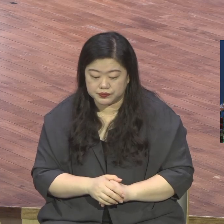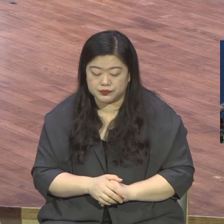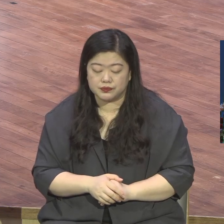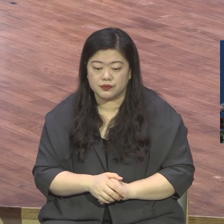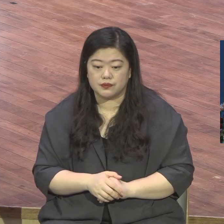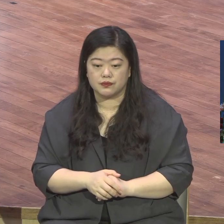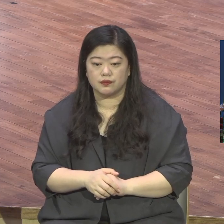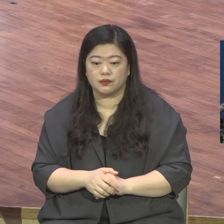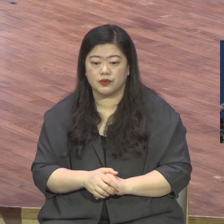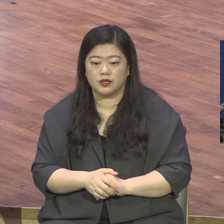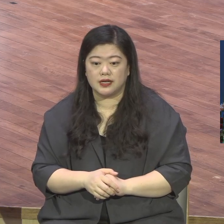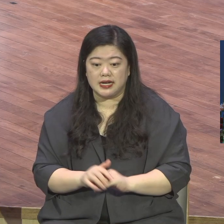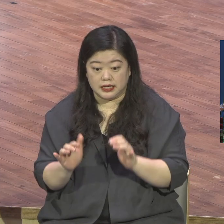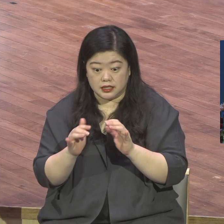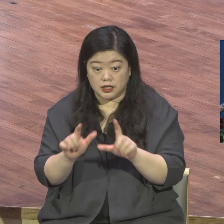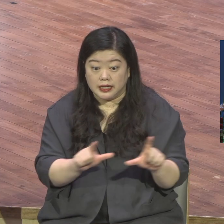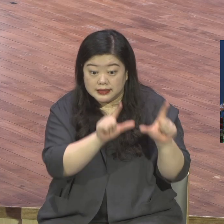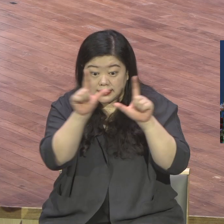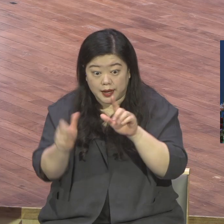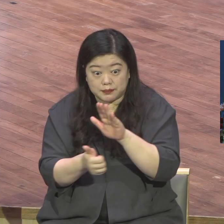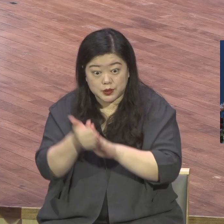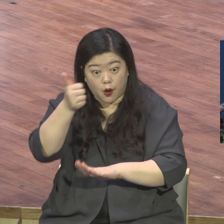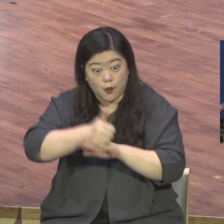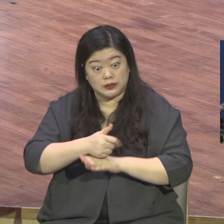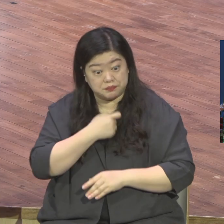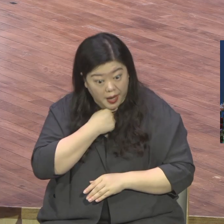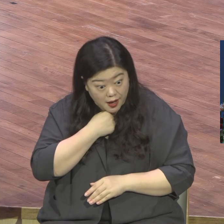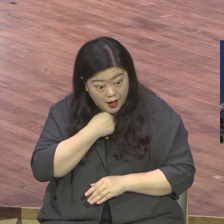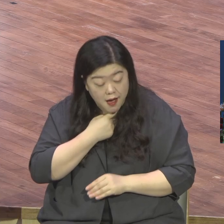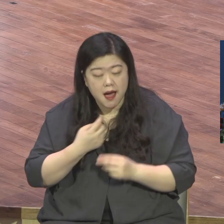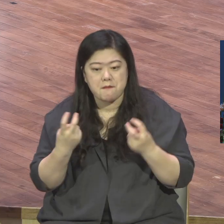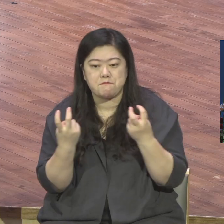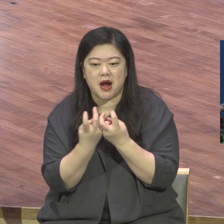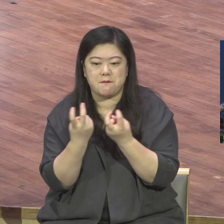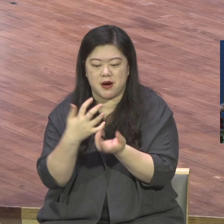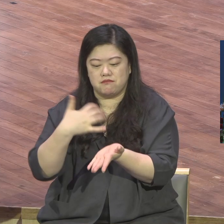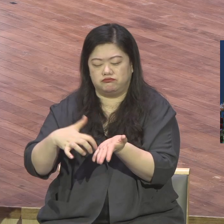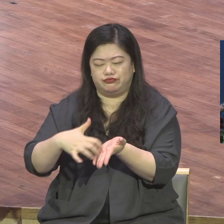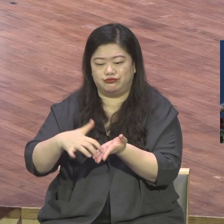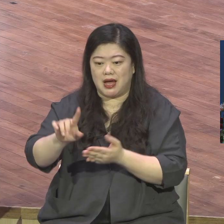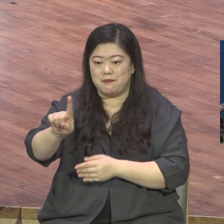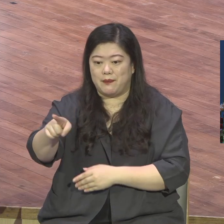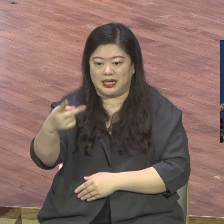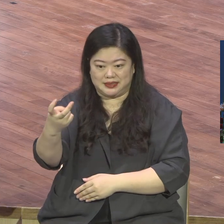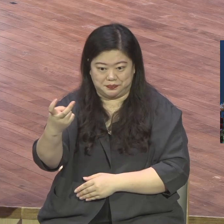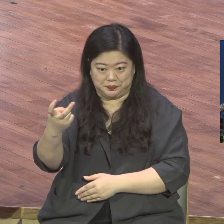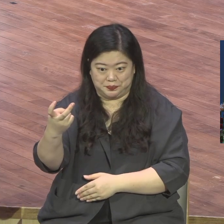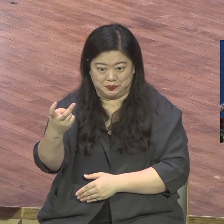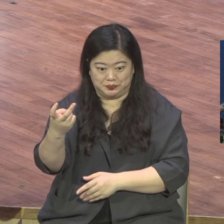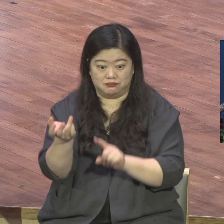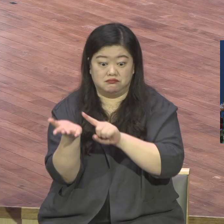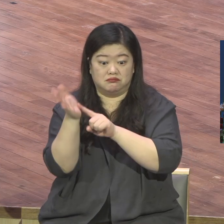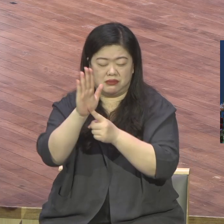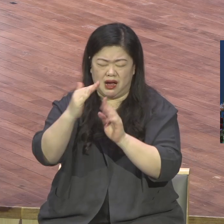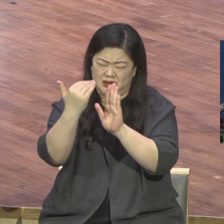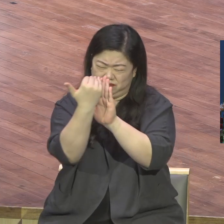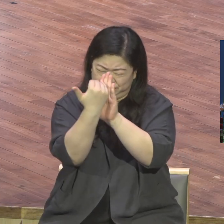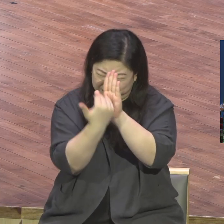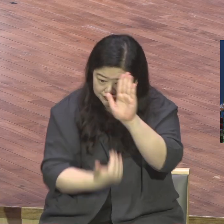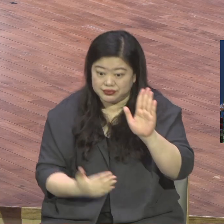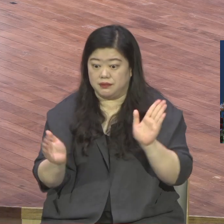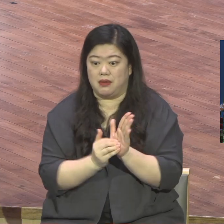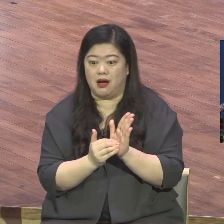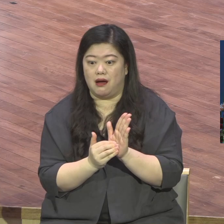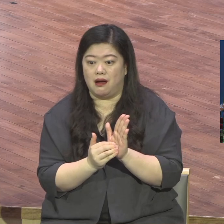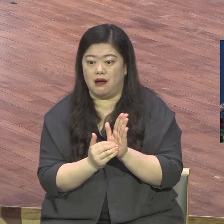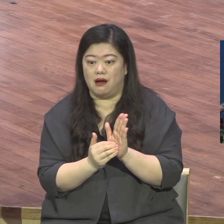위한 120가지의 인생 법칙을 설명을 해놓고 있는데 책 제목처럼 그가 가장